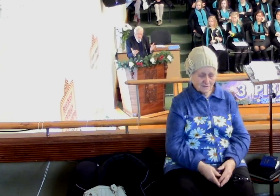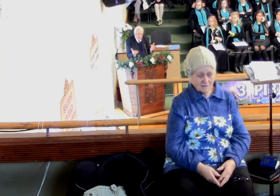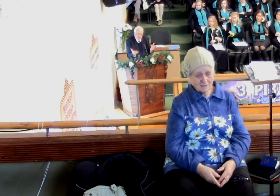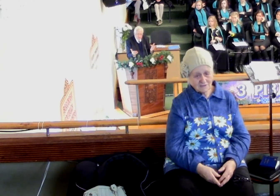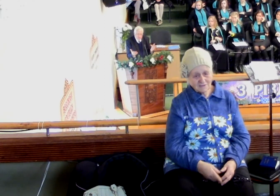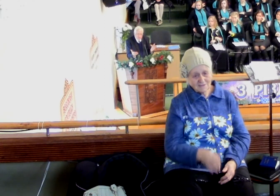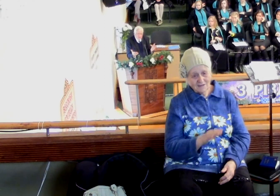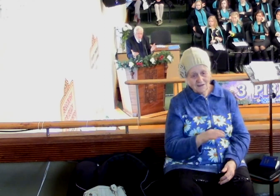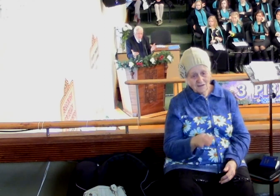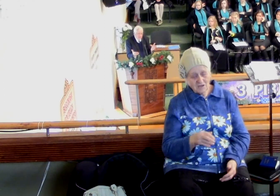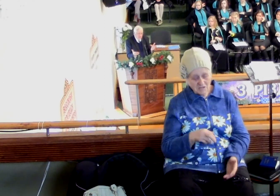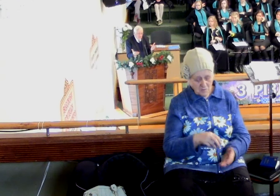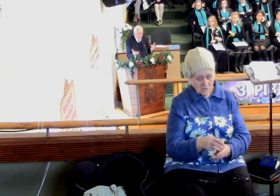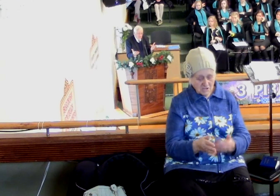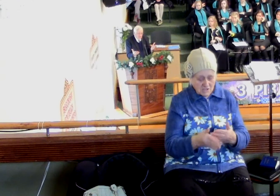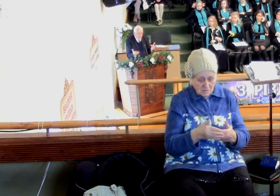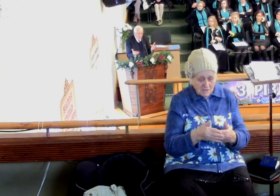Дети так аж подошли ко мне.